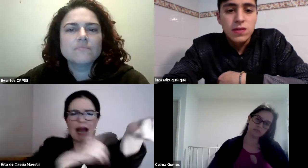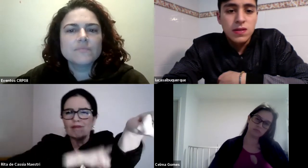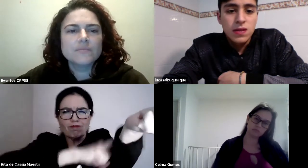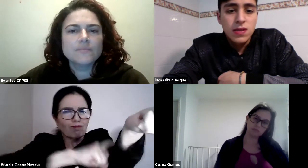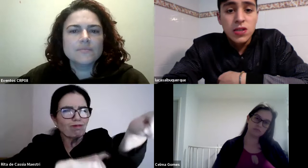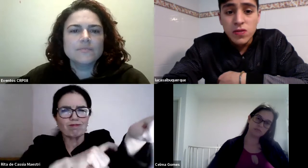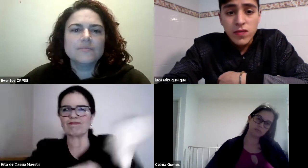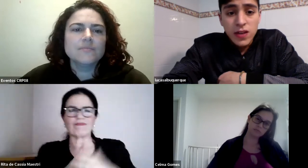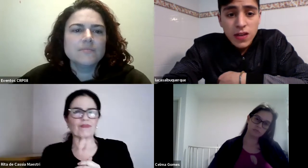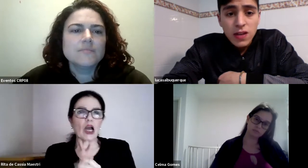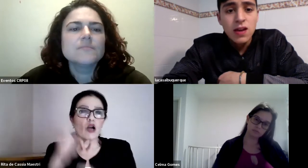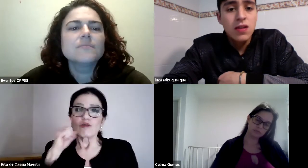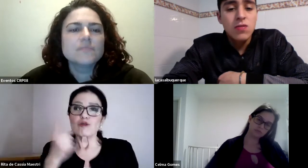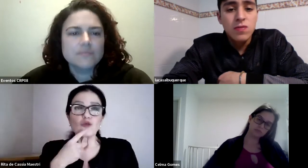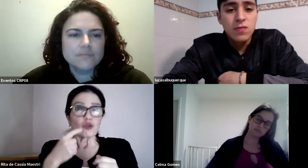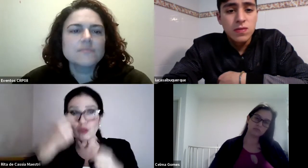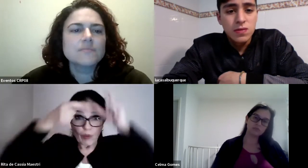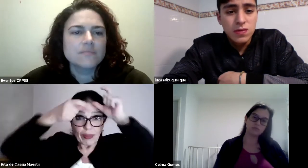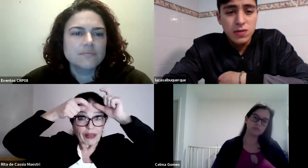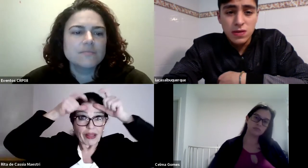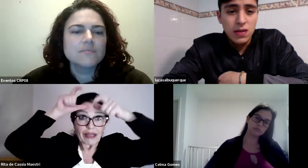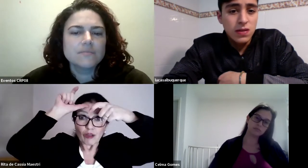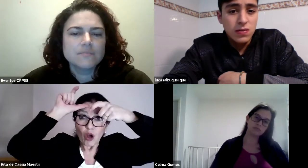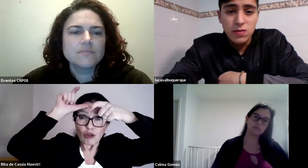com esquizofrenia, com